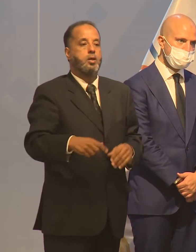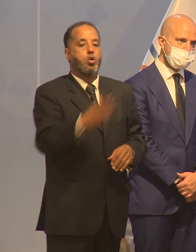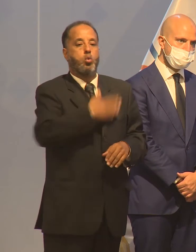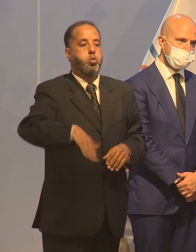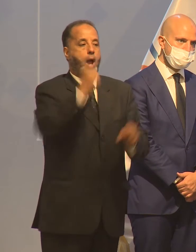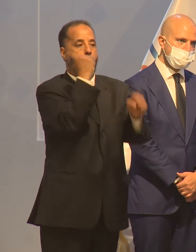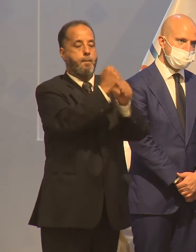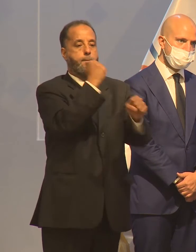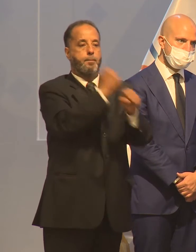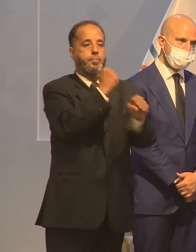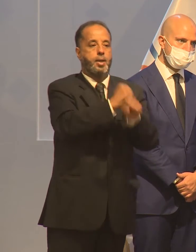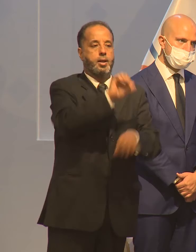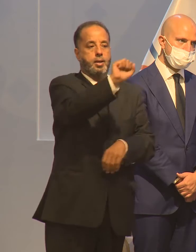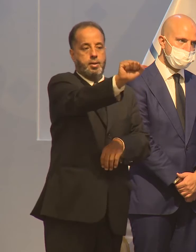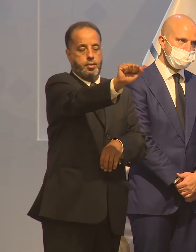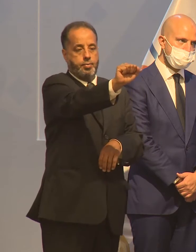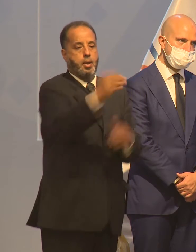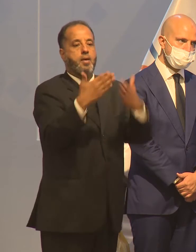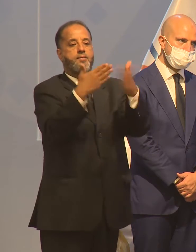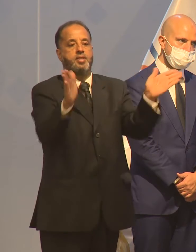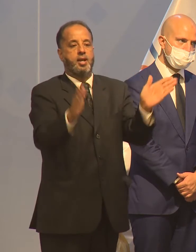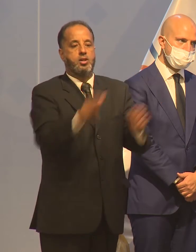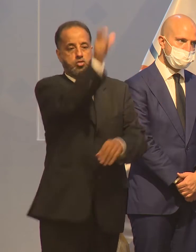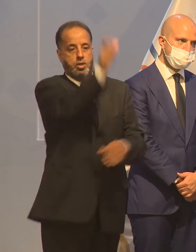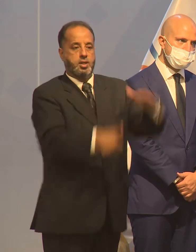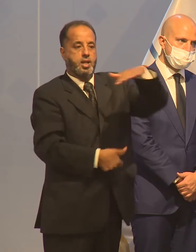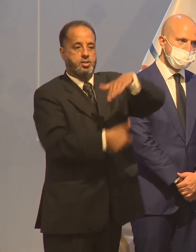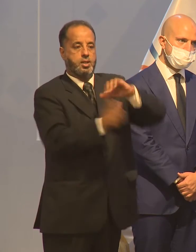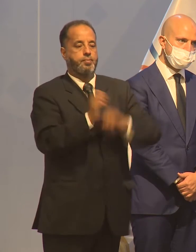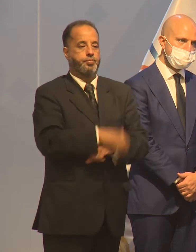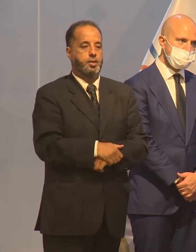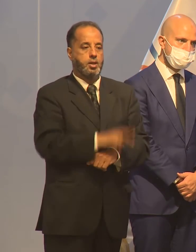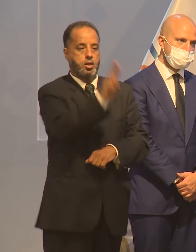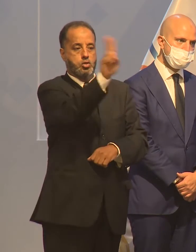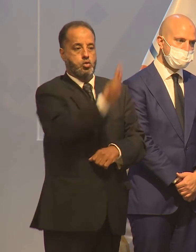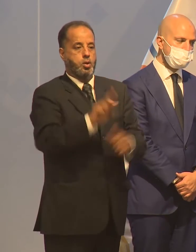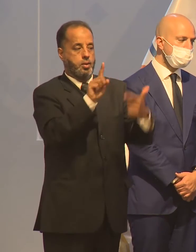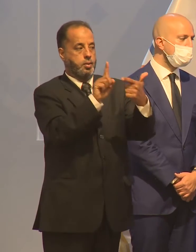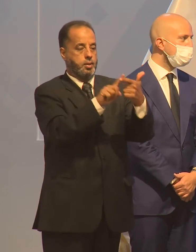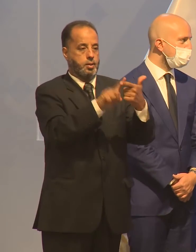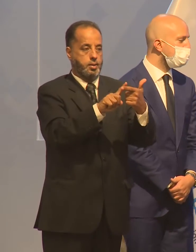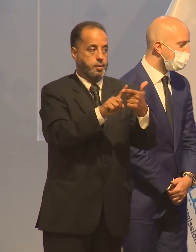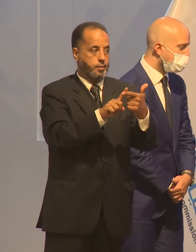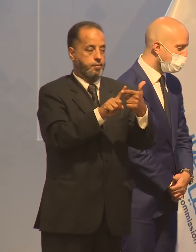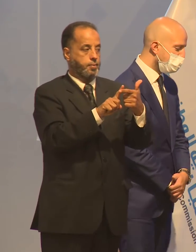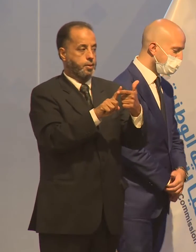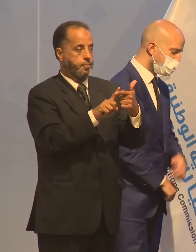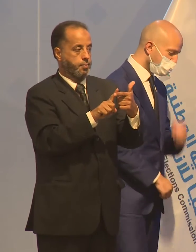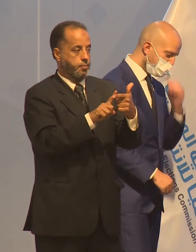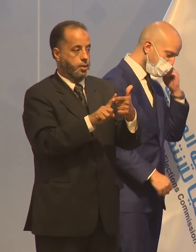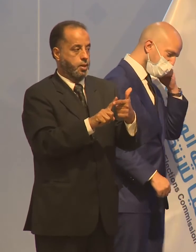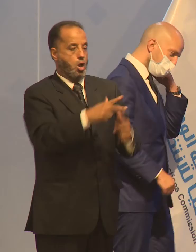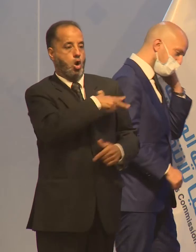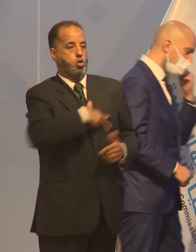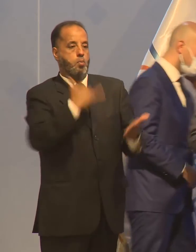وإجراءاتنا التنفيذية فيما يتعلق بفتح باب الترشح. سؤالك الثاني ممكن يجاوب عليه السيد وزير